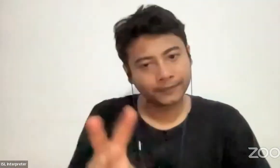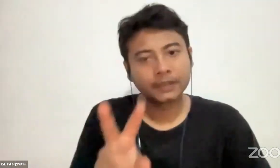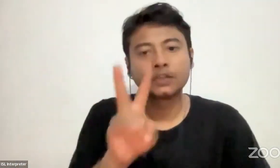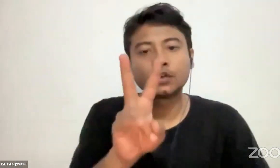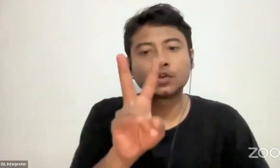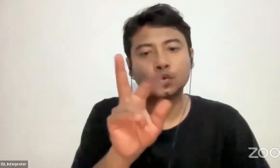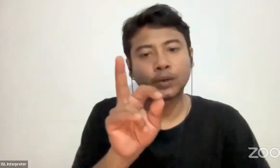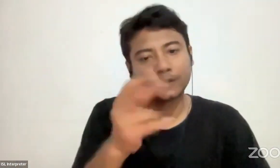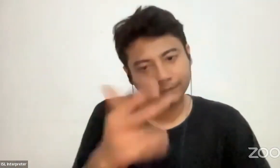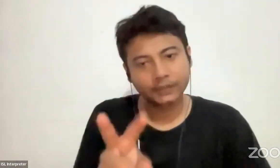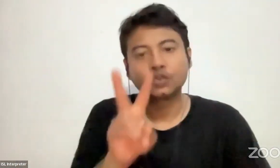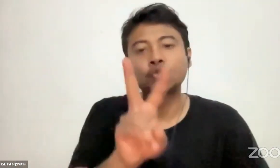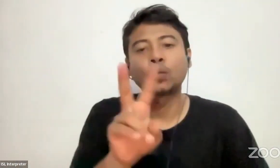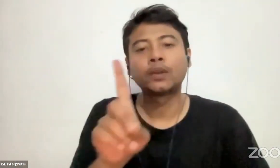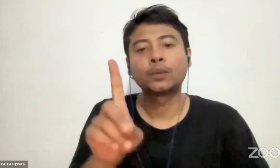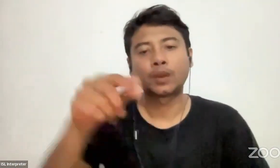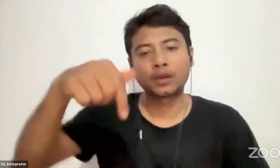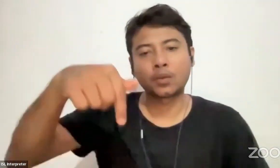पढ़ेंगे।